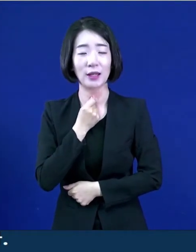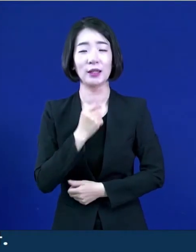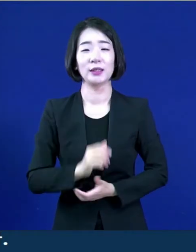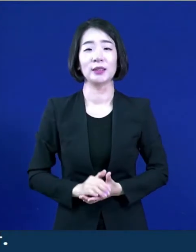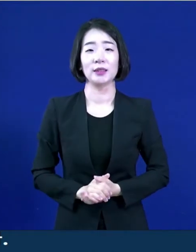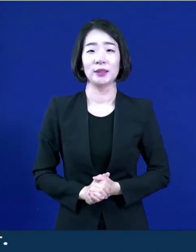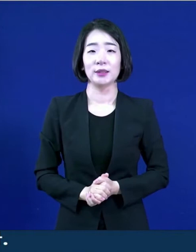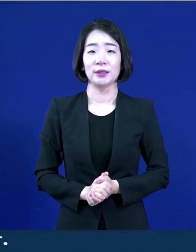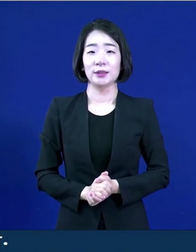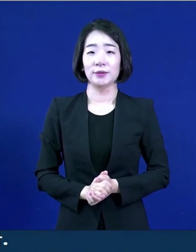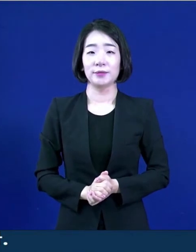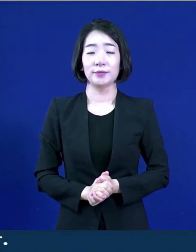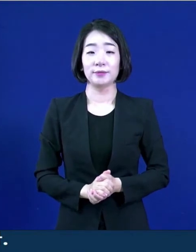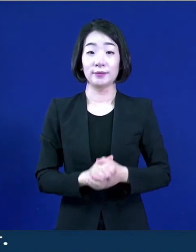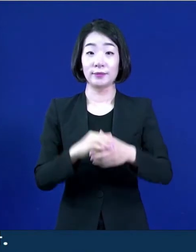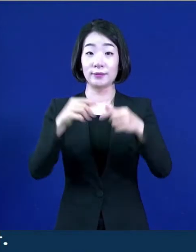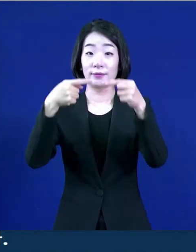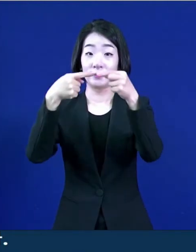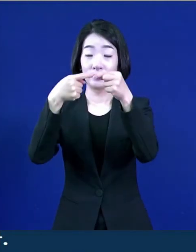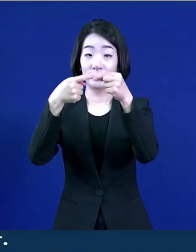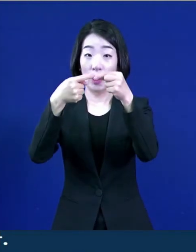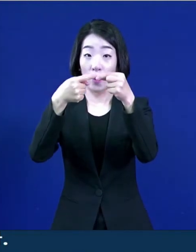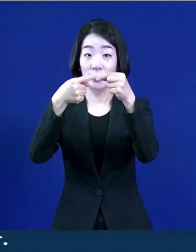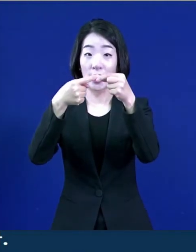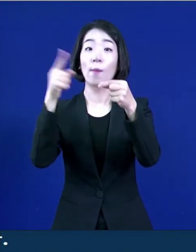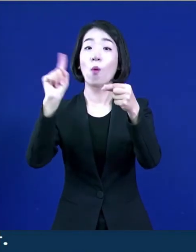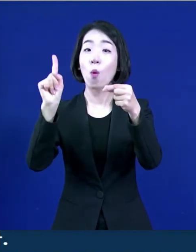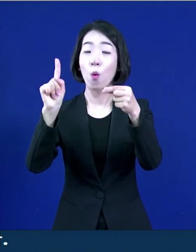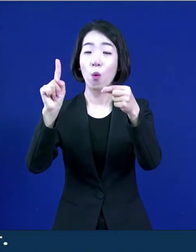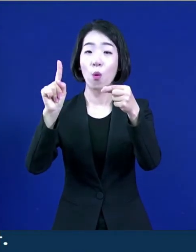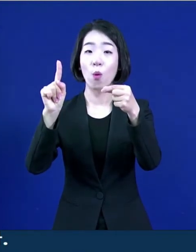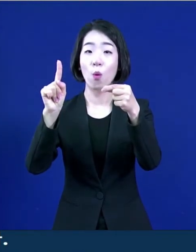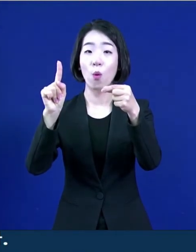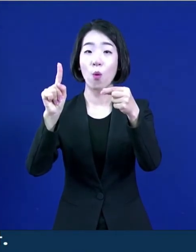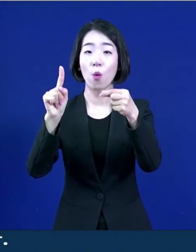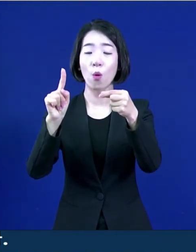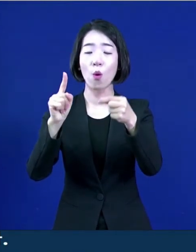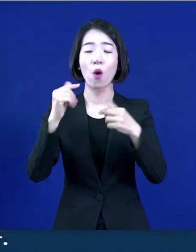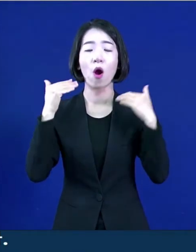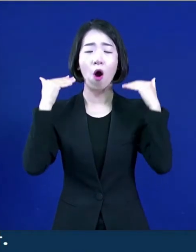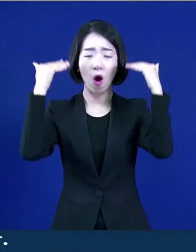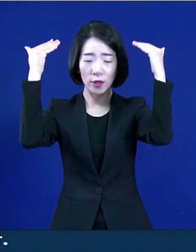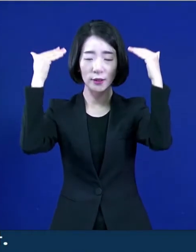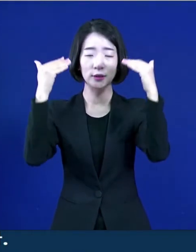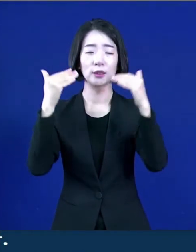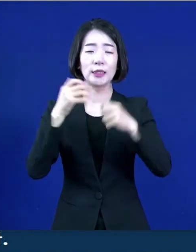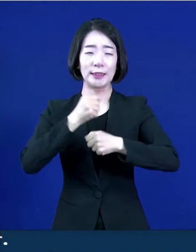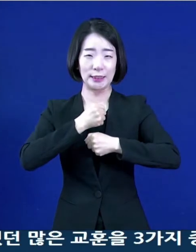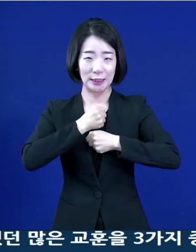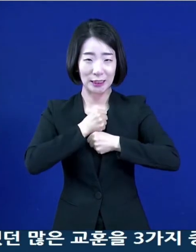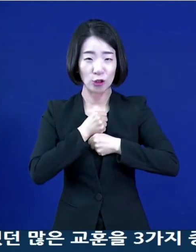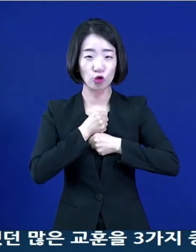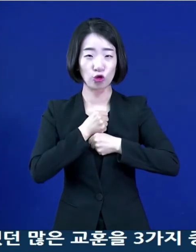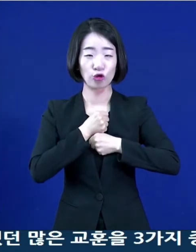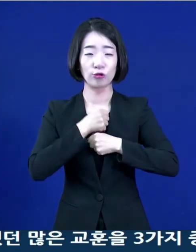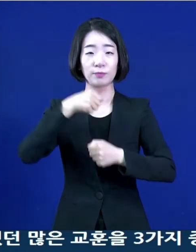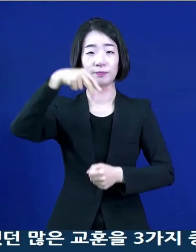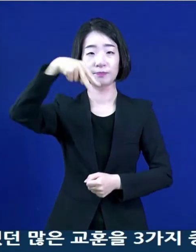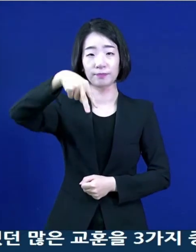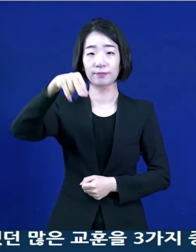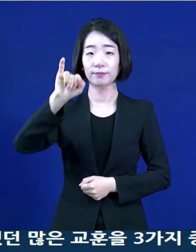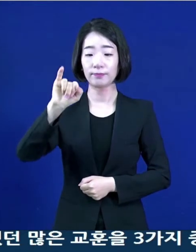진행하려고 합니다. 첫 번째, 어른들은 신중해야 됩니다. 이 신중이란 말은